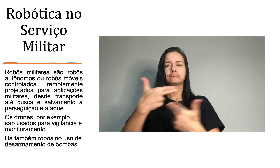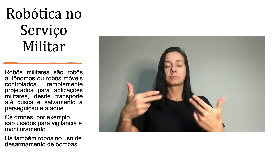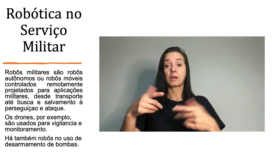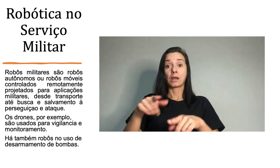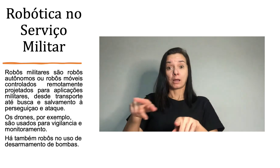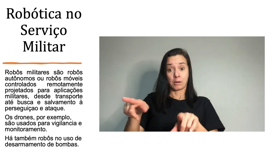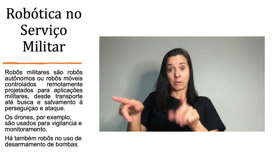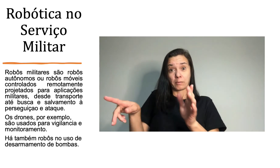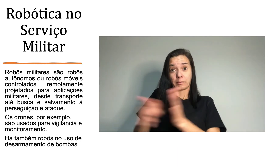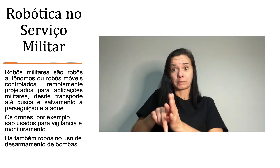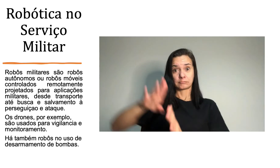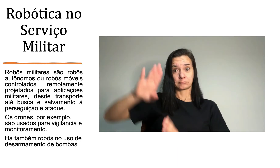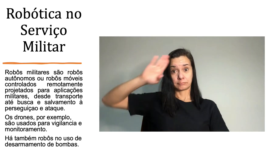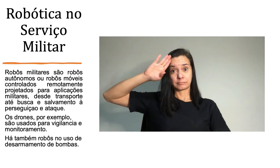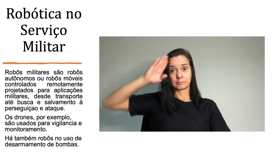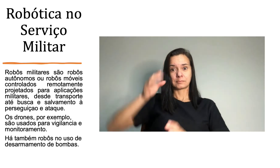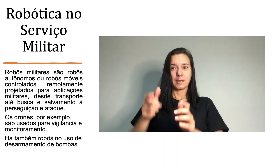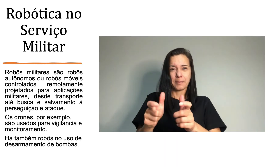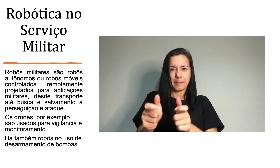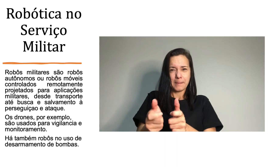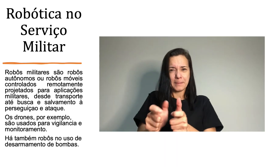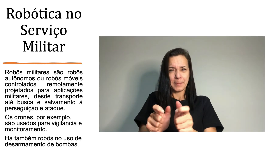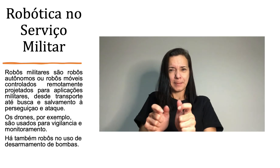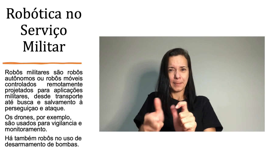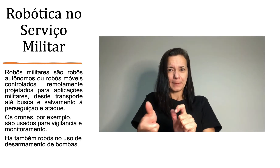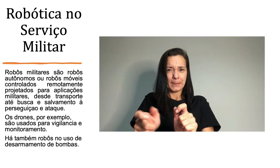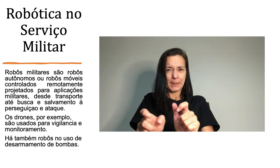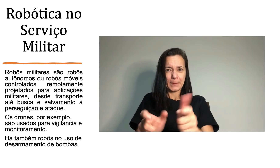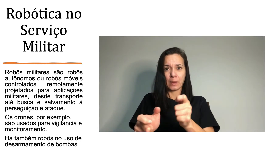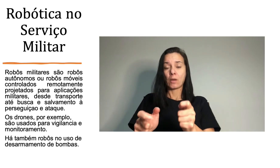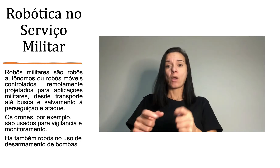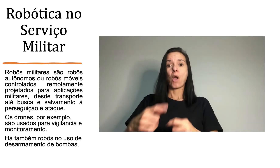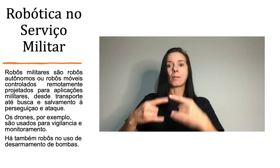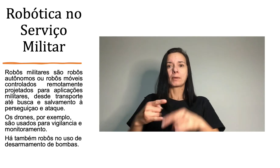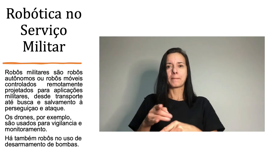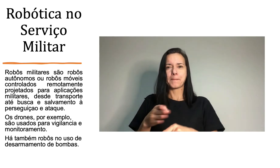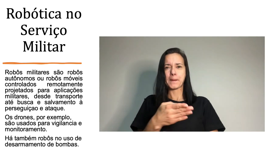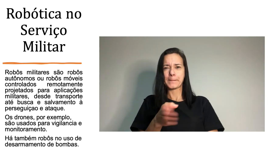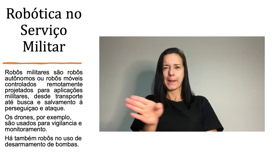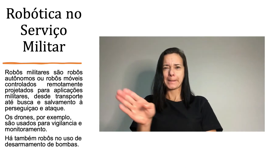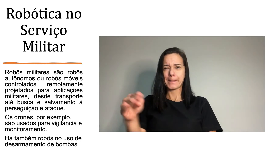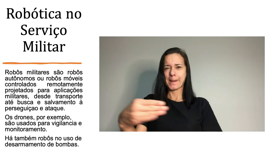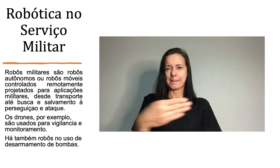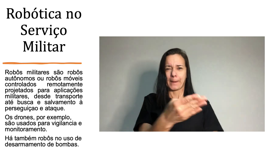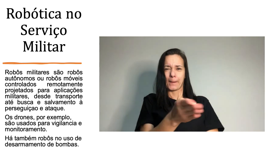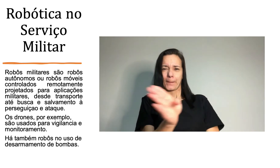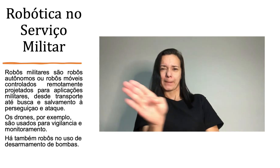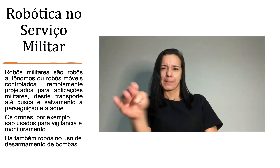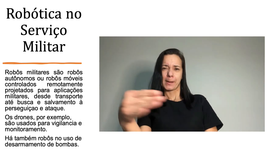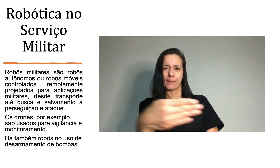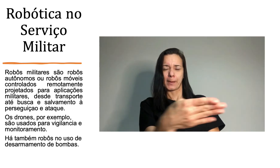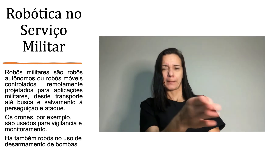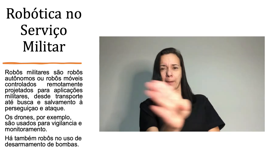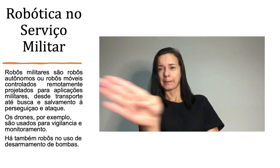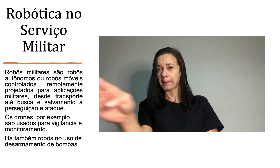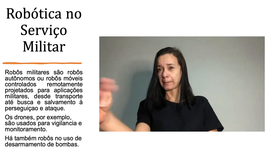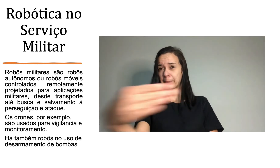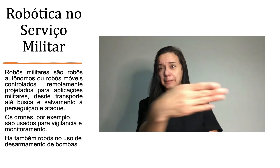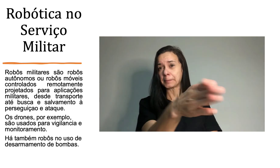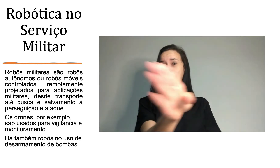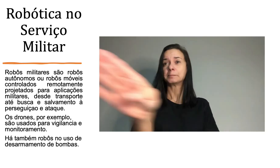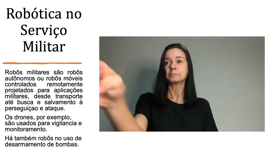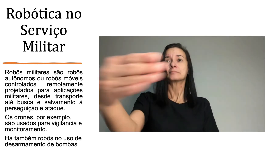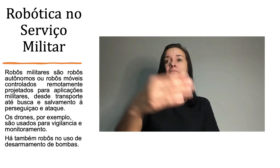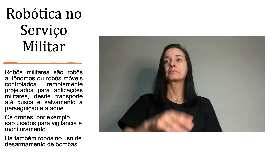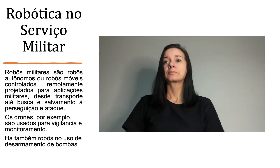São autônomos, imóveis, controlados remotamente e projetados para